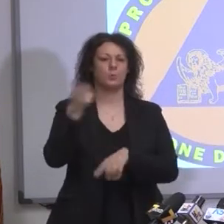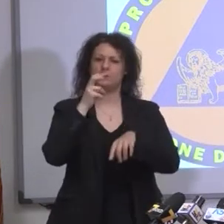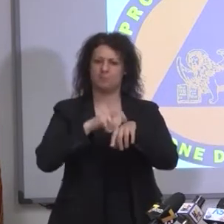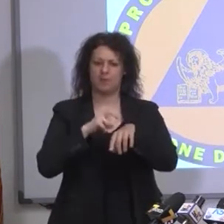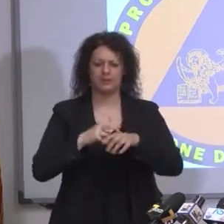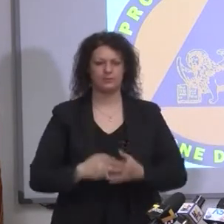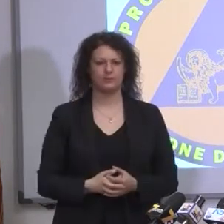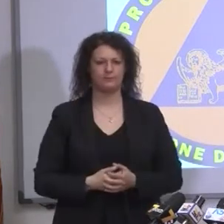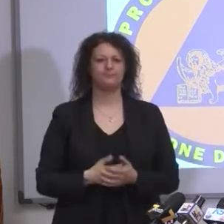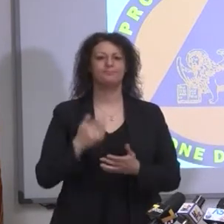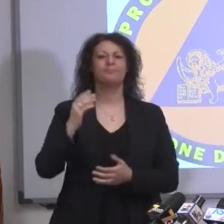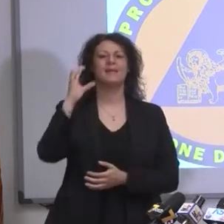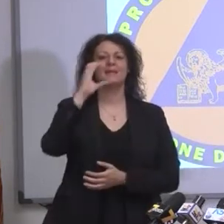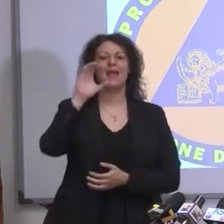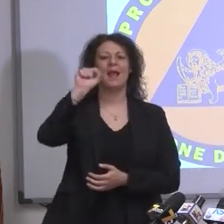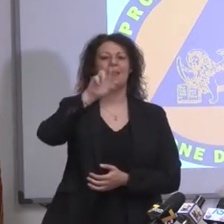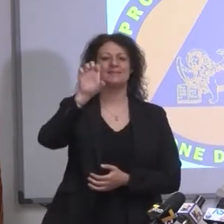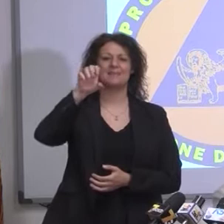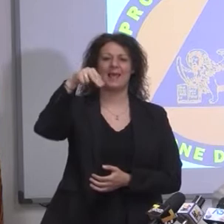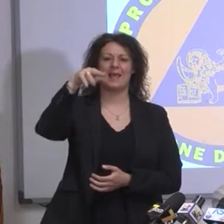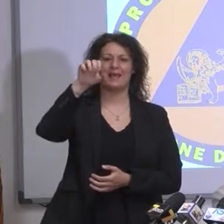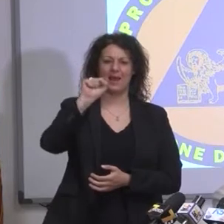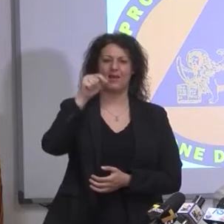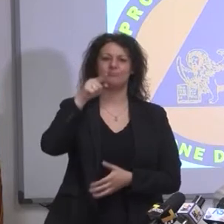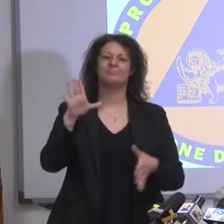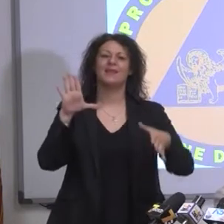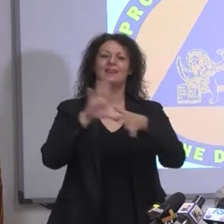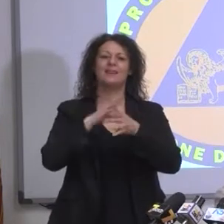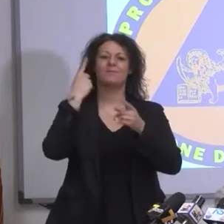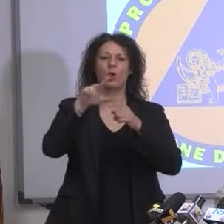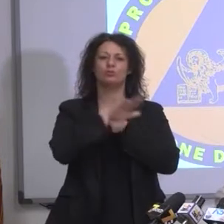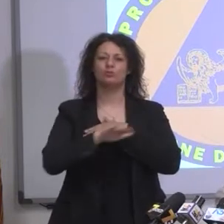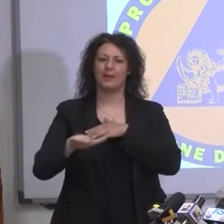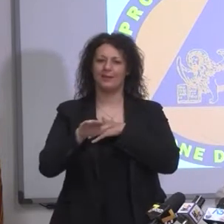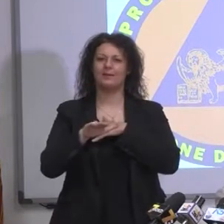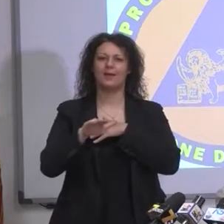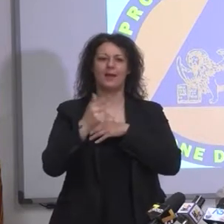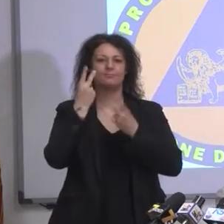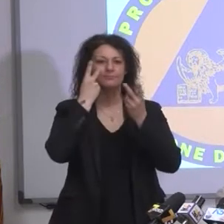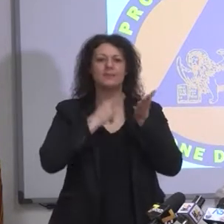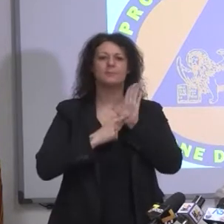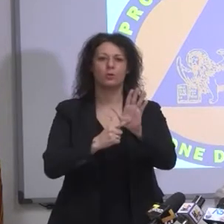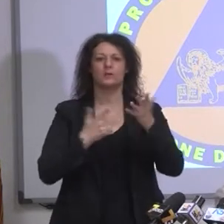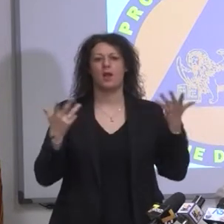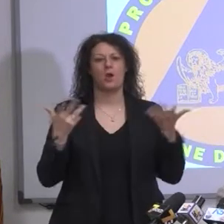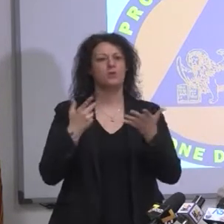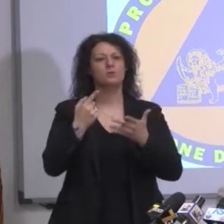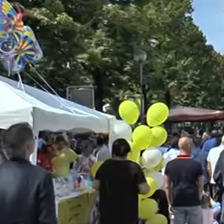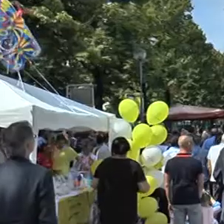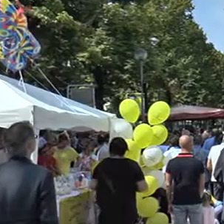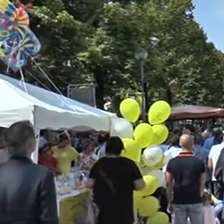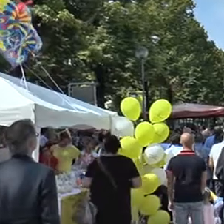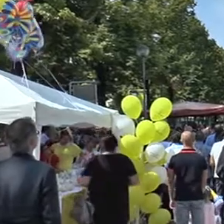chiara sena team for children io posso dire sono dimostrazione che la forza di volontà spostano anche le montagne